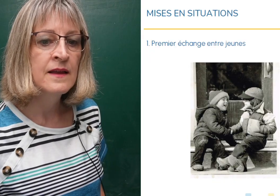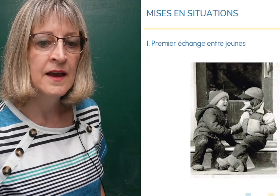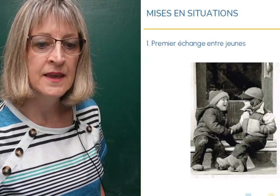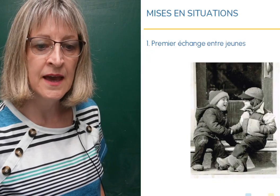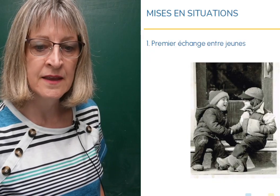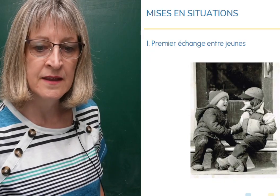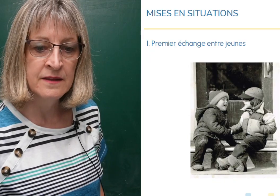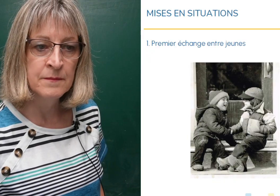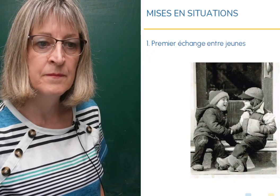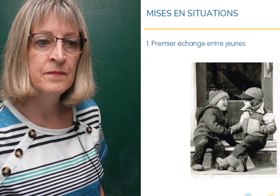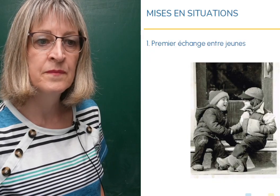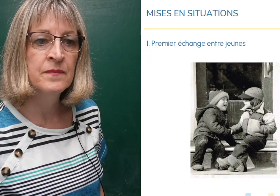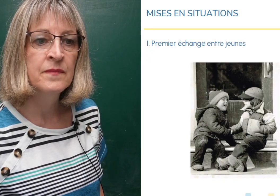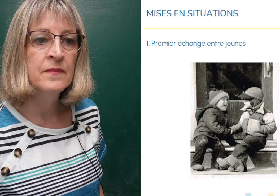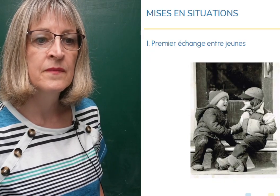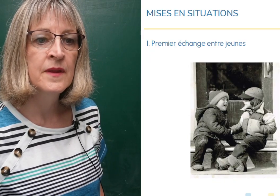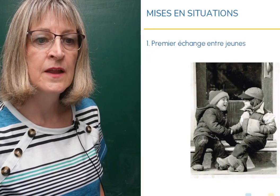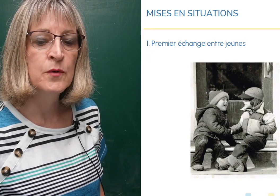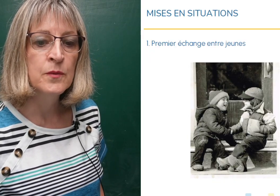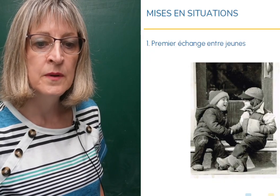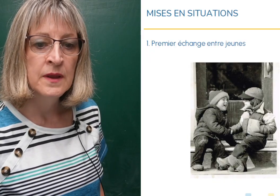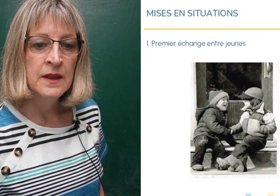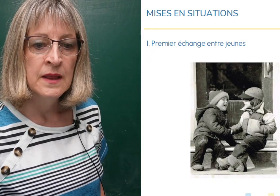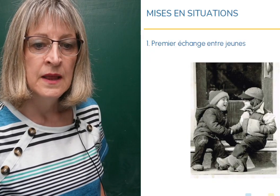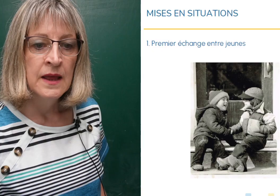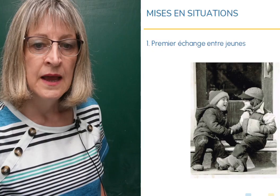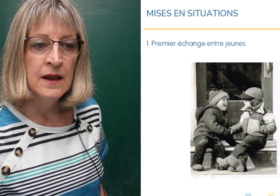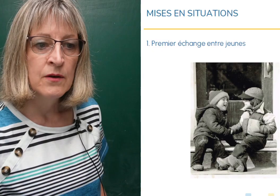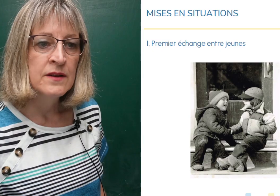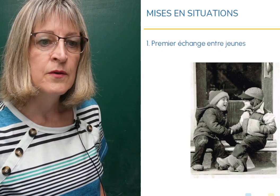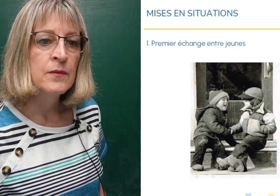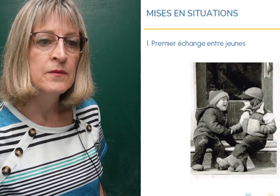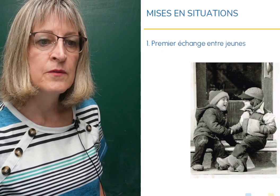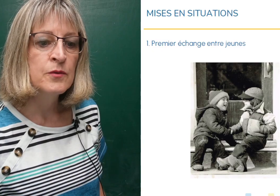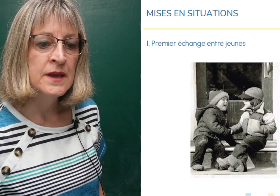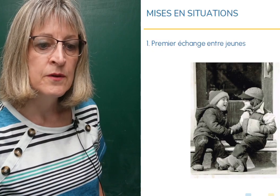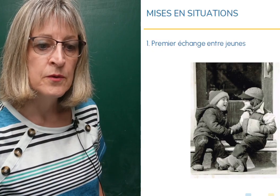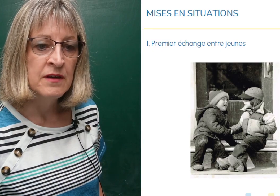Avec Ariane. Ah non. Alors attends, je croyais qu'il y avait...